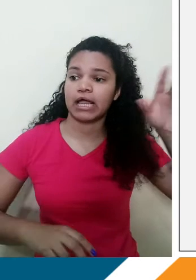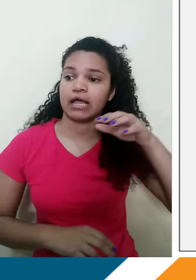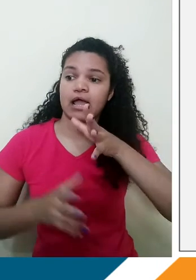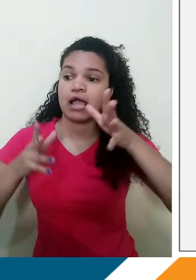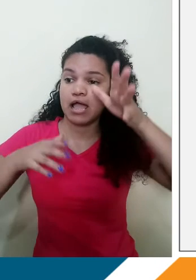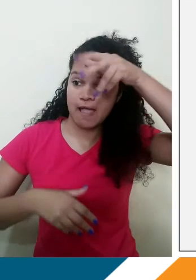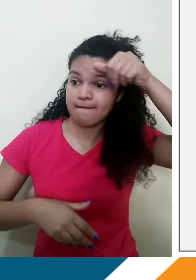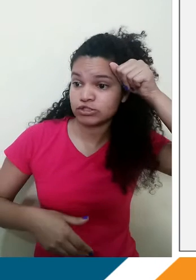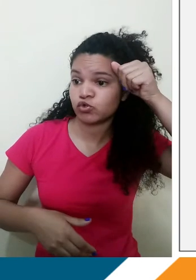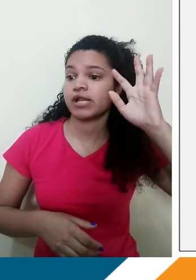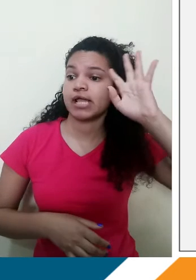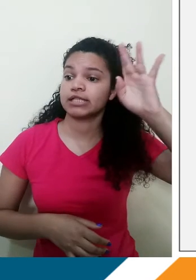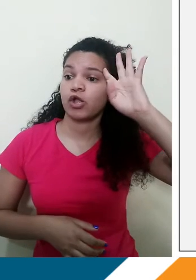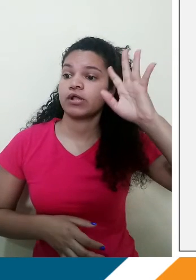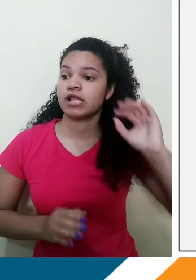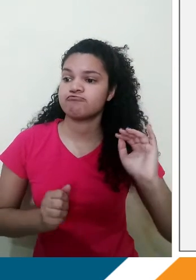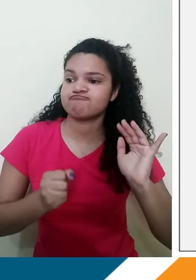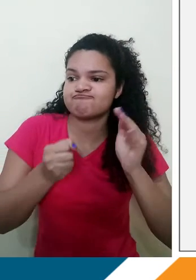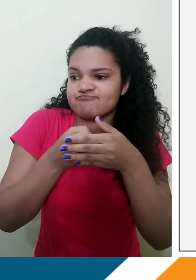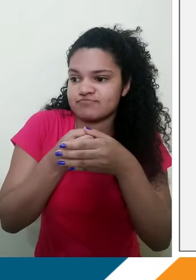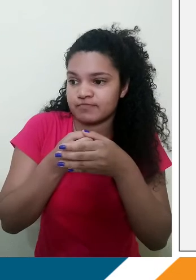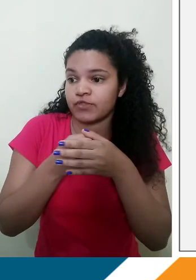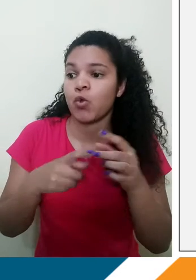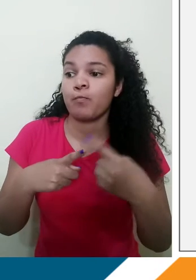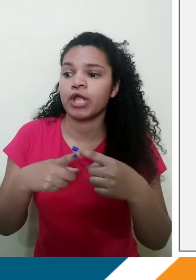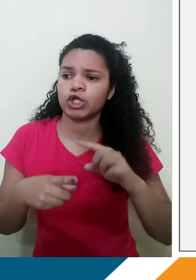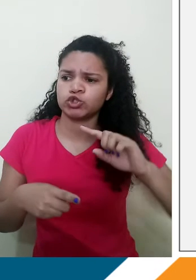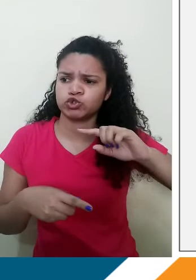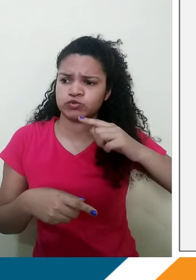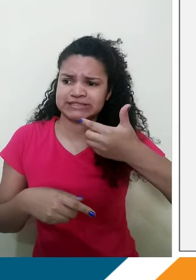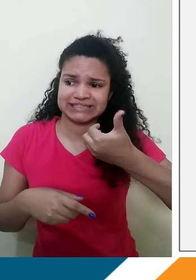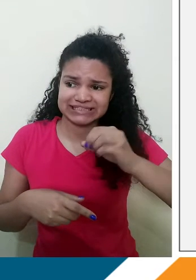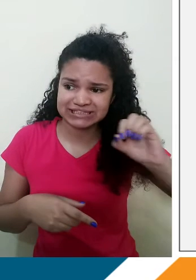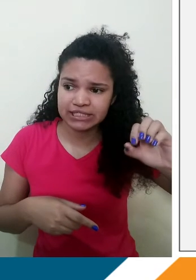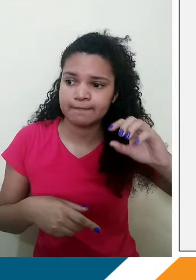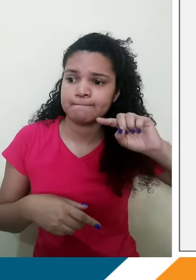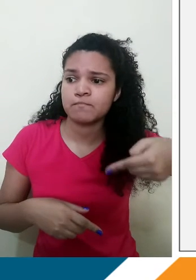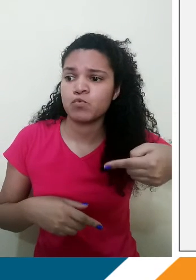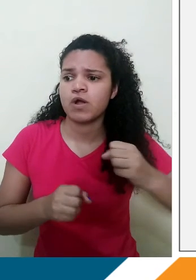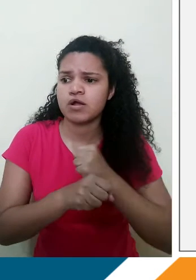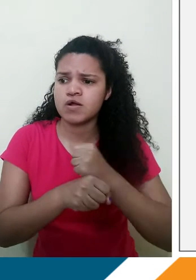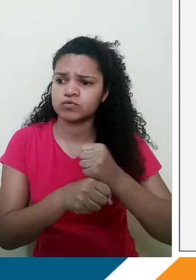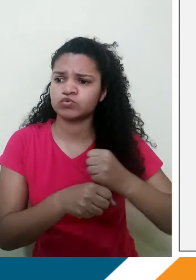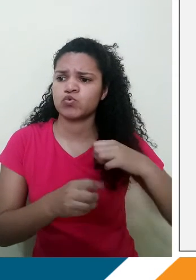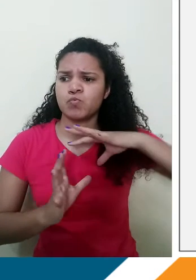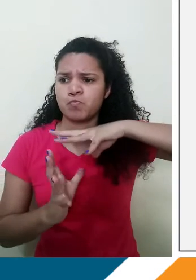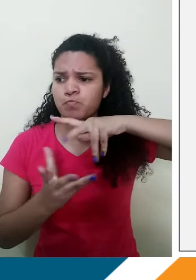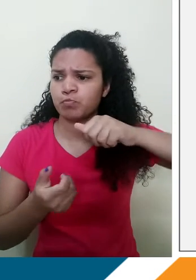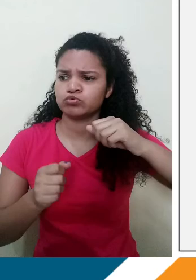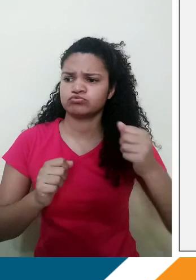de glaciação, em que florestas enfrentaram fases de seca. Dessa forma, as matas expandiram-se e